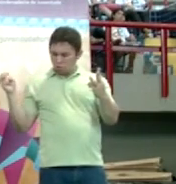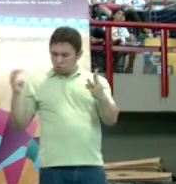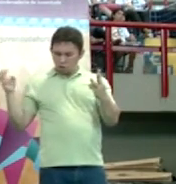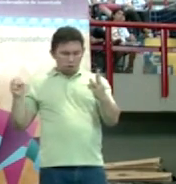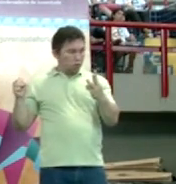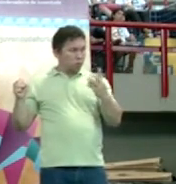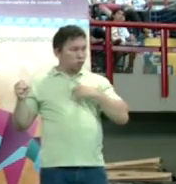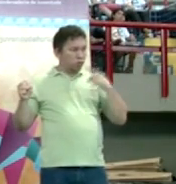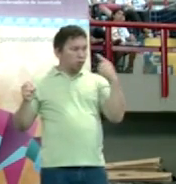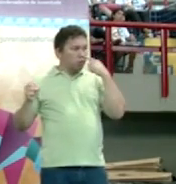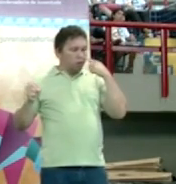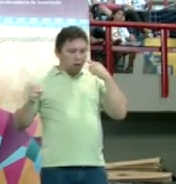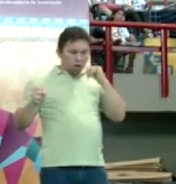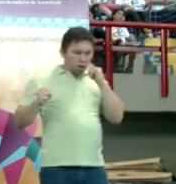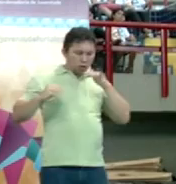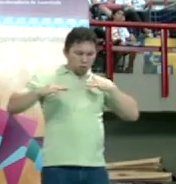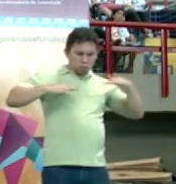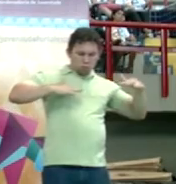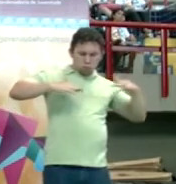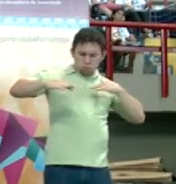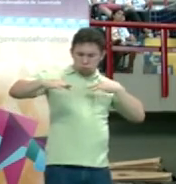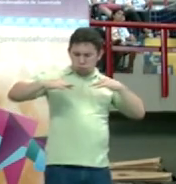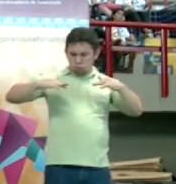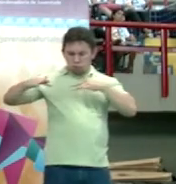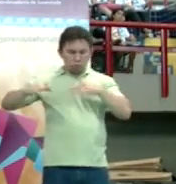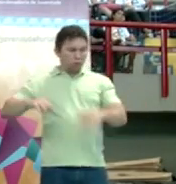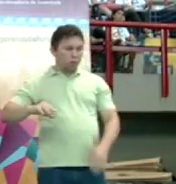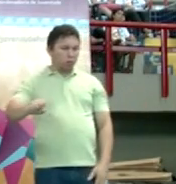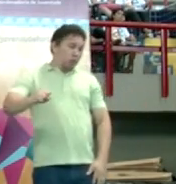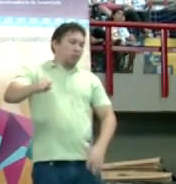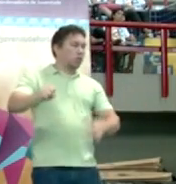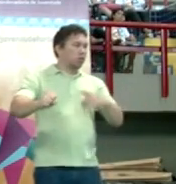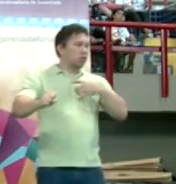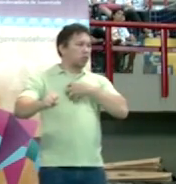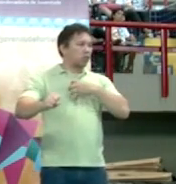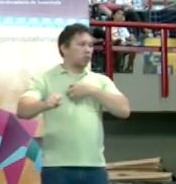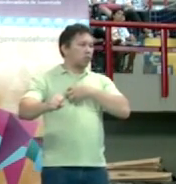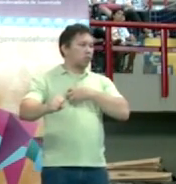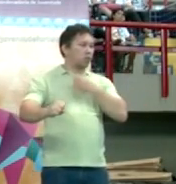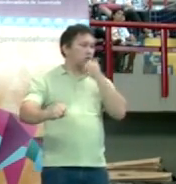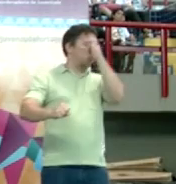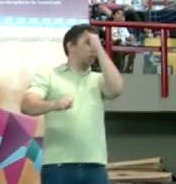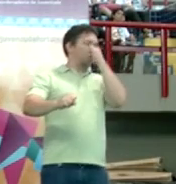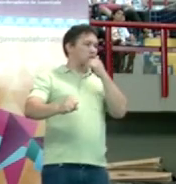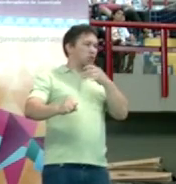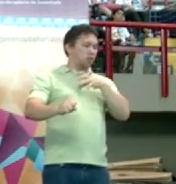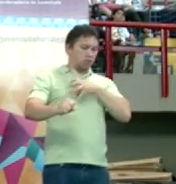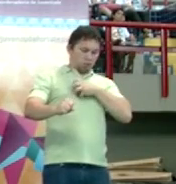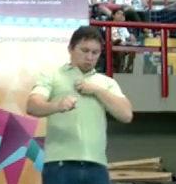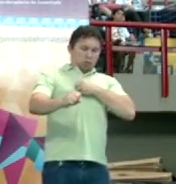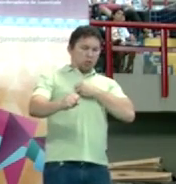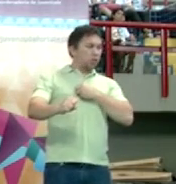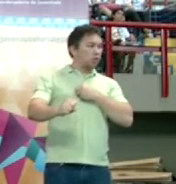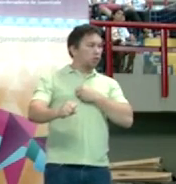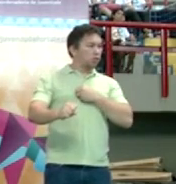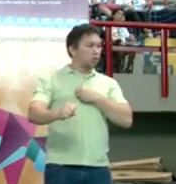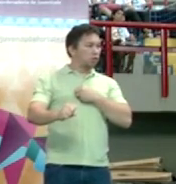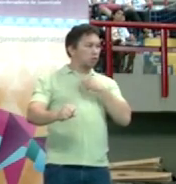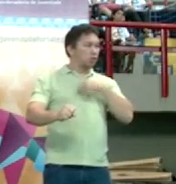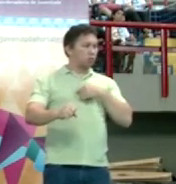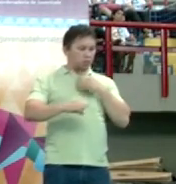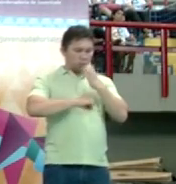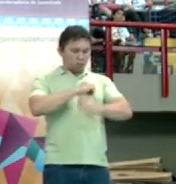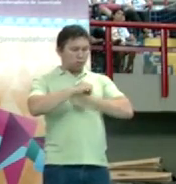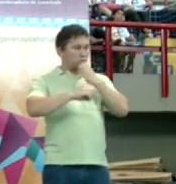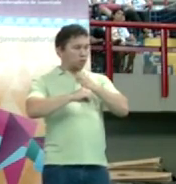que você, em movimento, faz com que você leve o choque. Faz com que você leve o choque. Esses